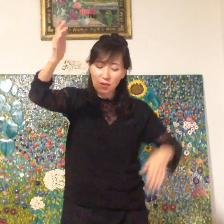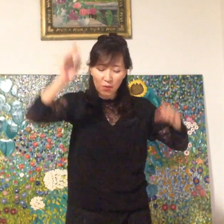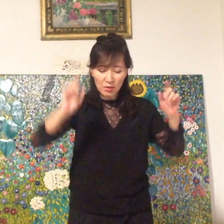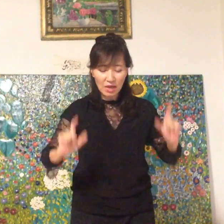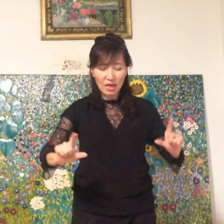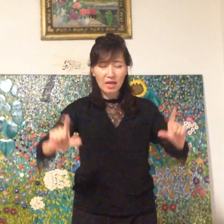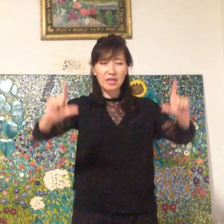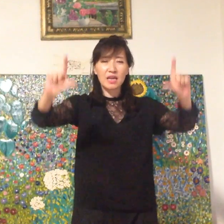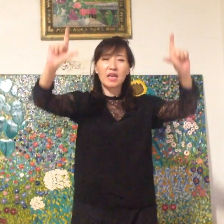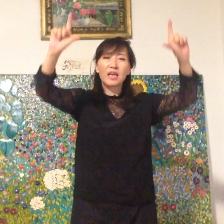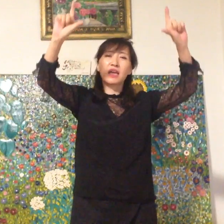보도하네